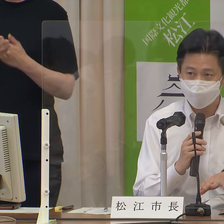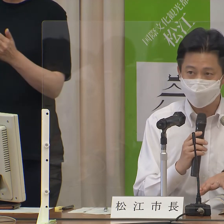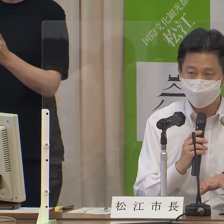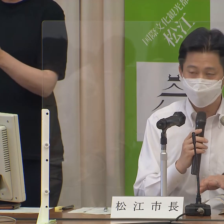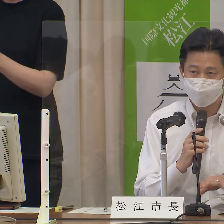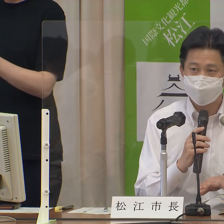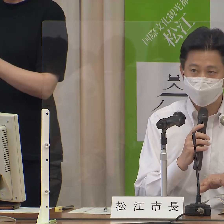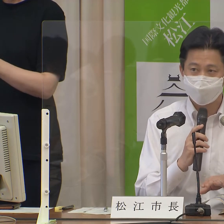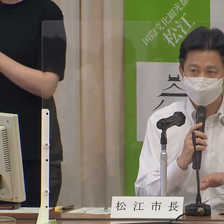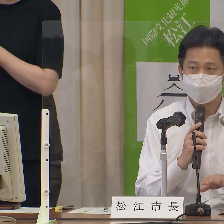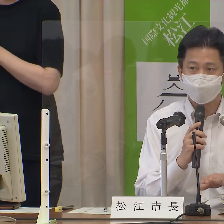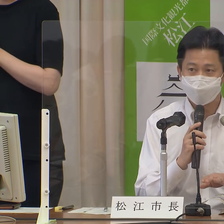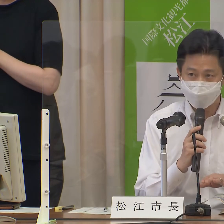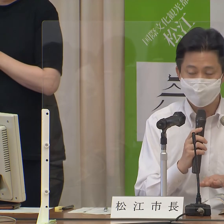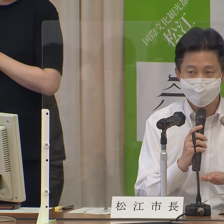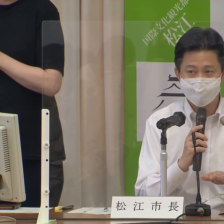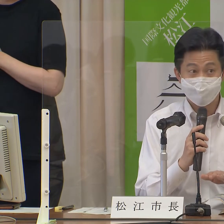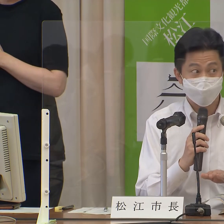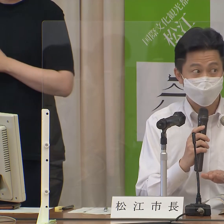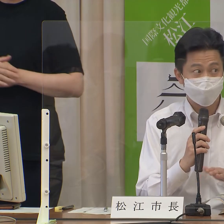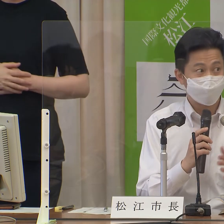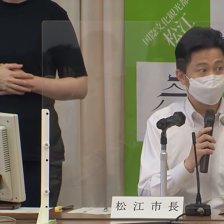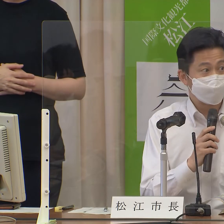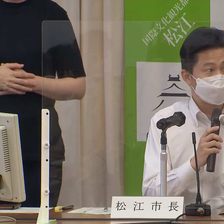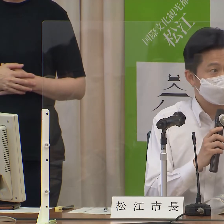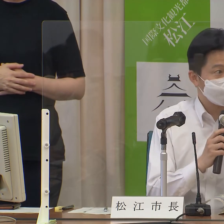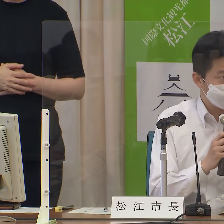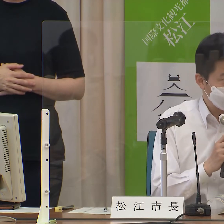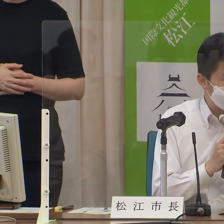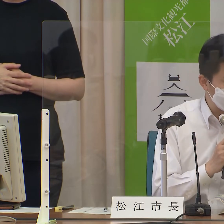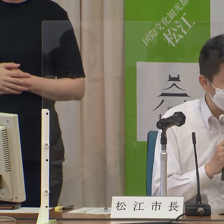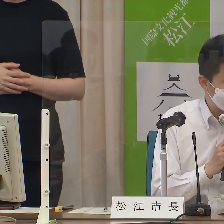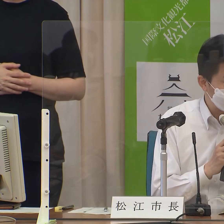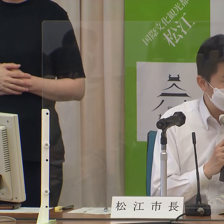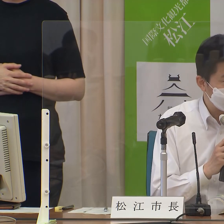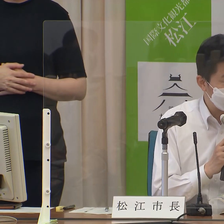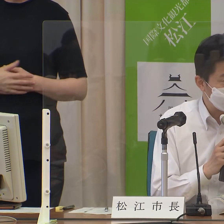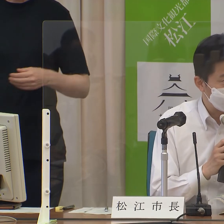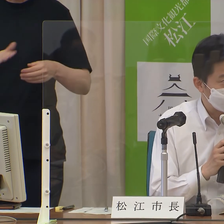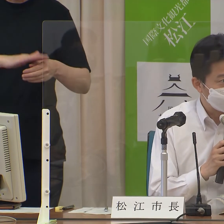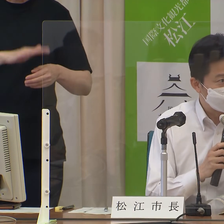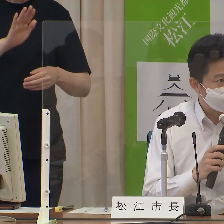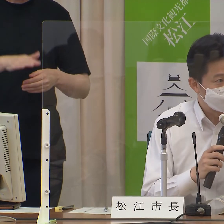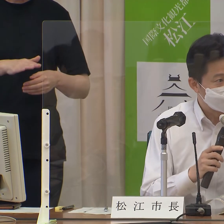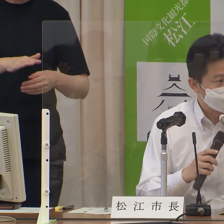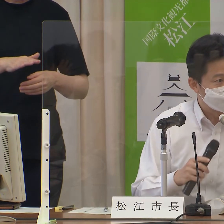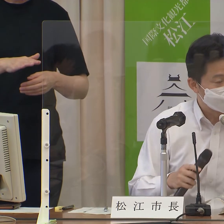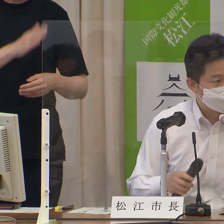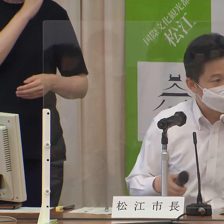事をするということで考えているところです。補足があれば今回の長、